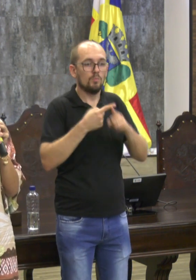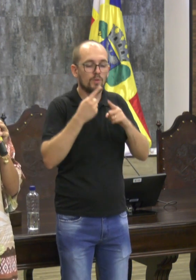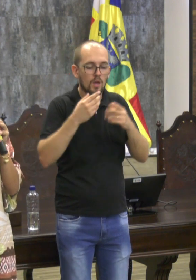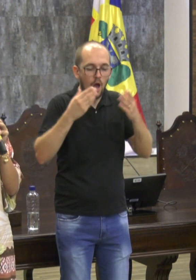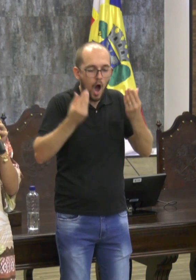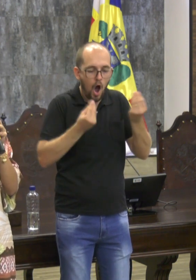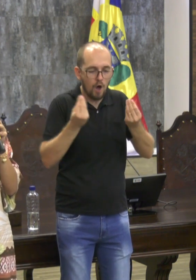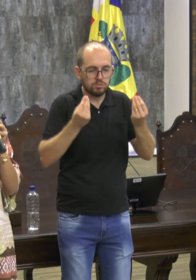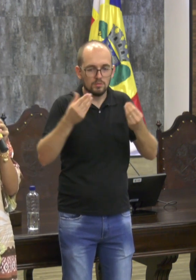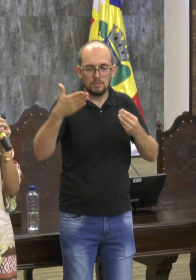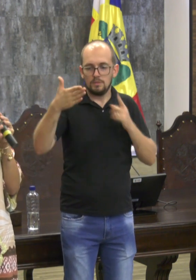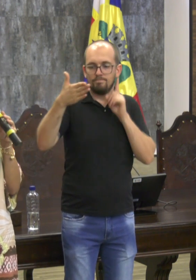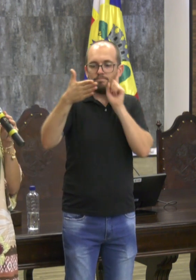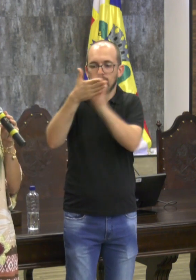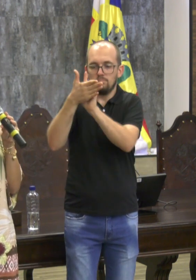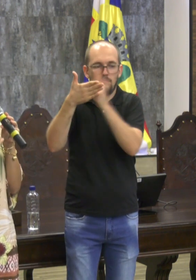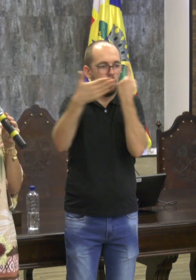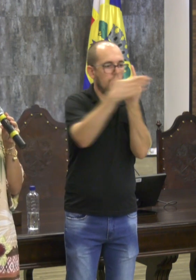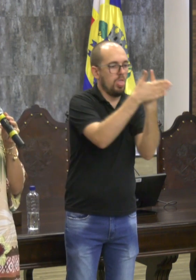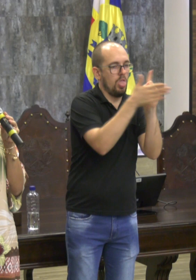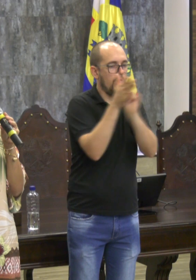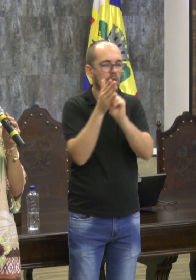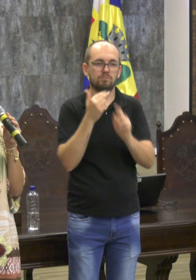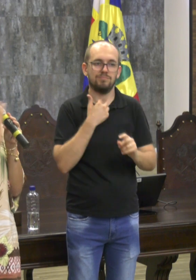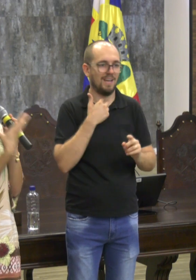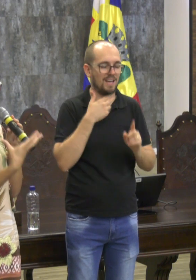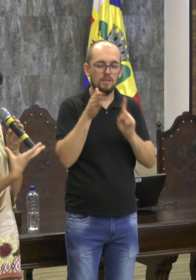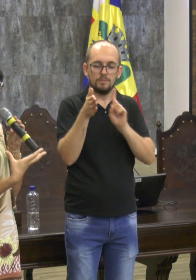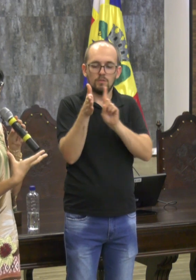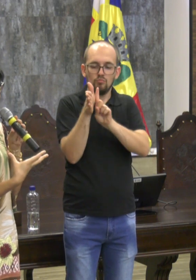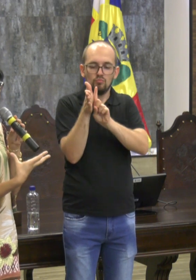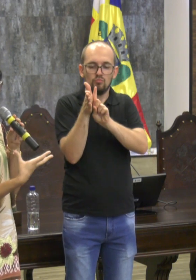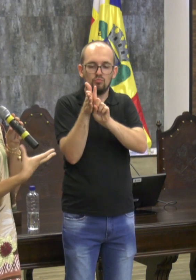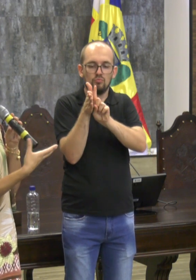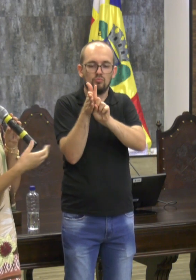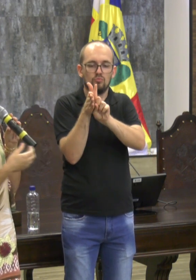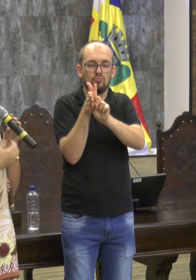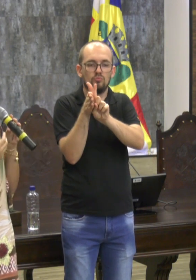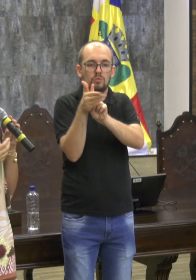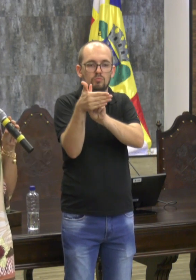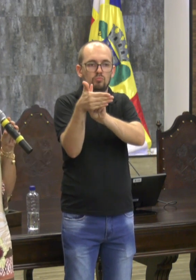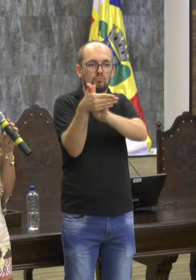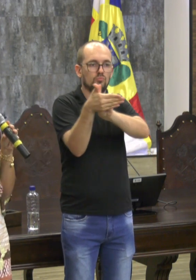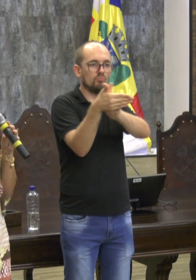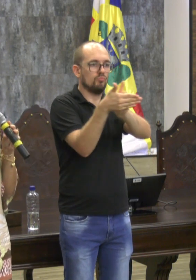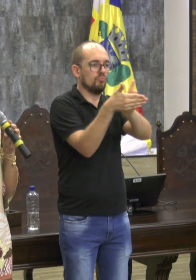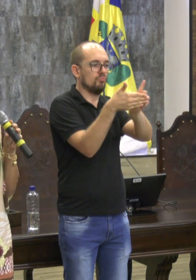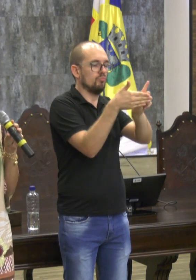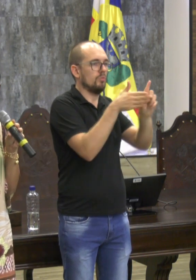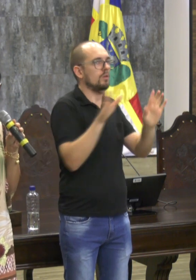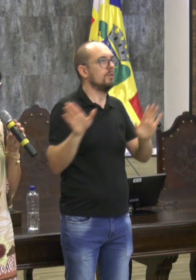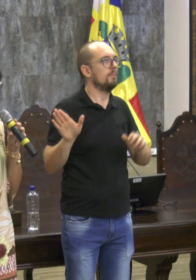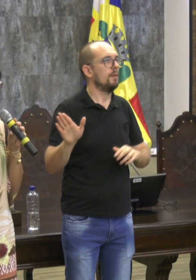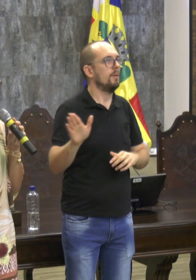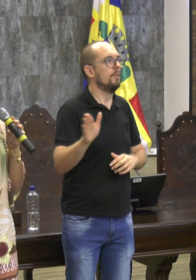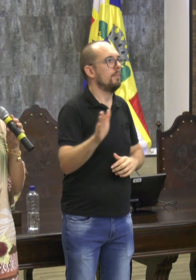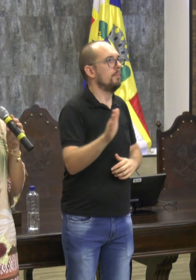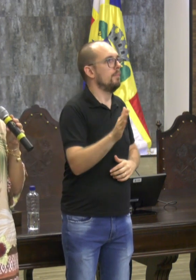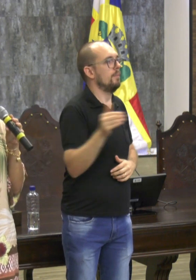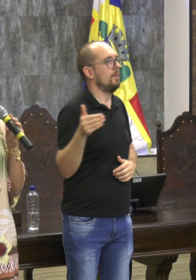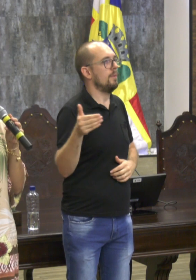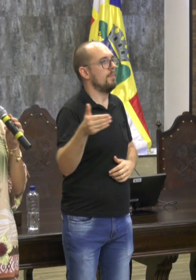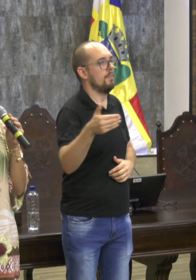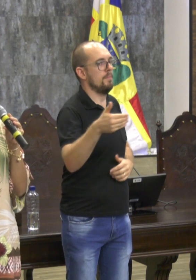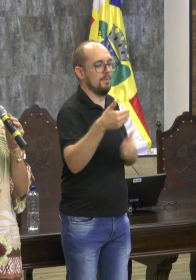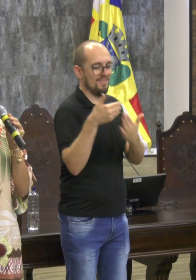escola era um desafio e nós começamos a buscar como fazer isso. A primeira instrução que nós tivemos foi essa. E